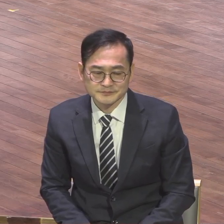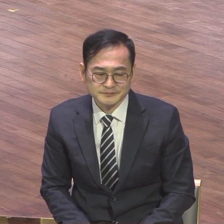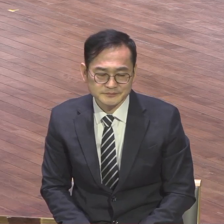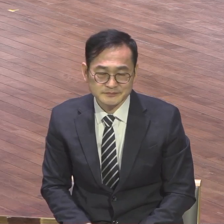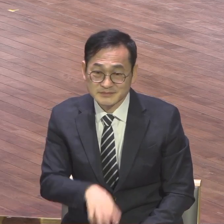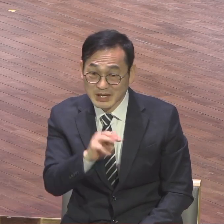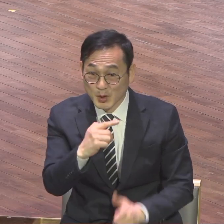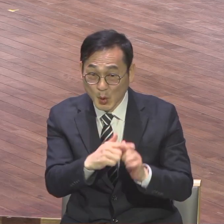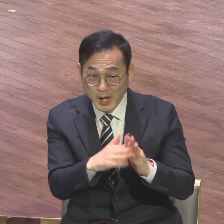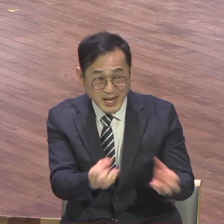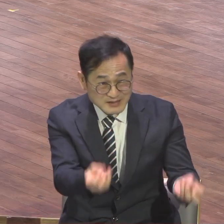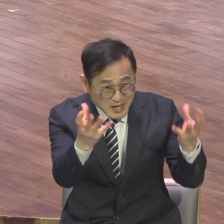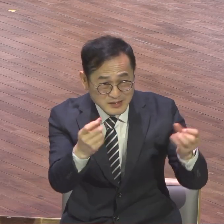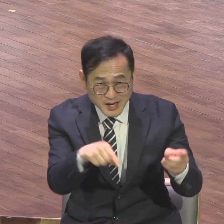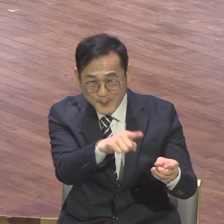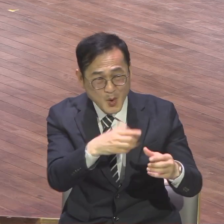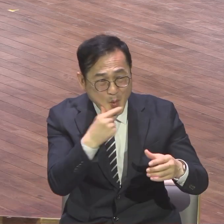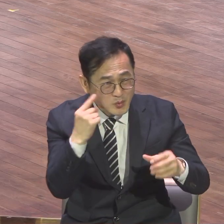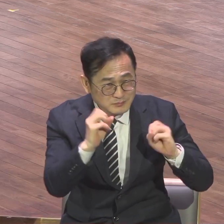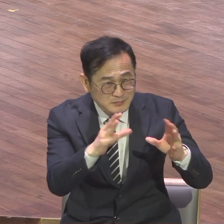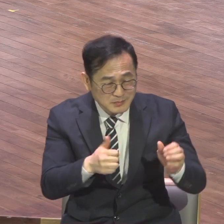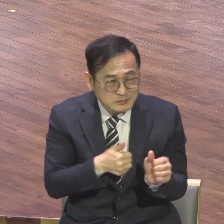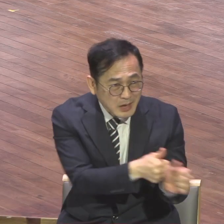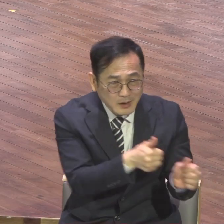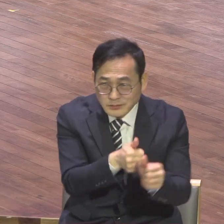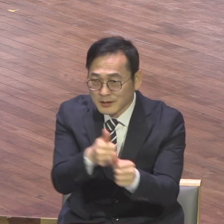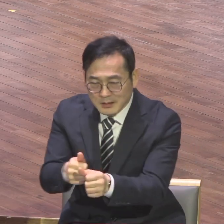따라가려면 정신이 하나도 없어.